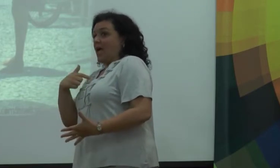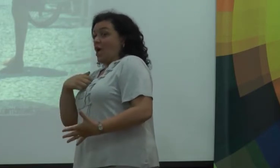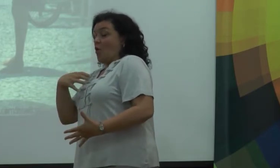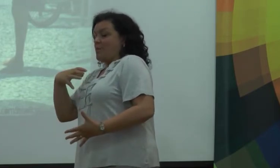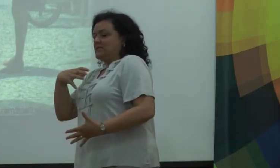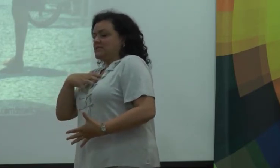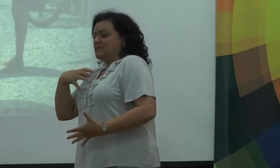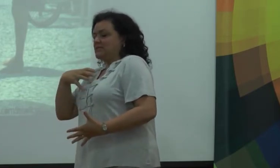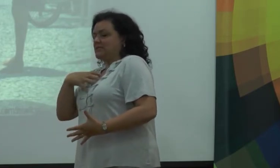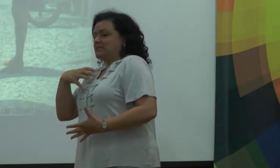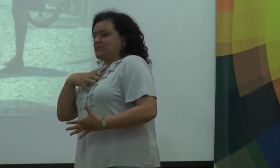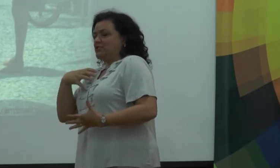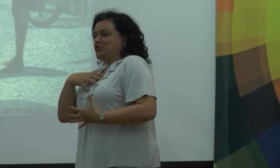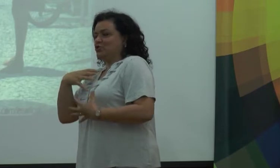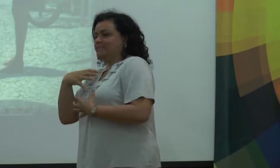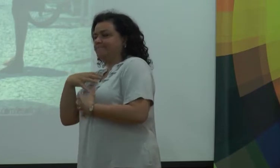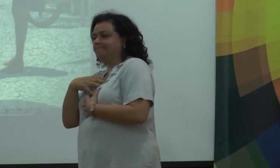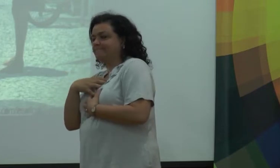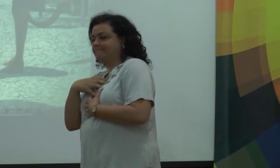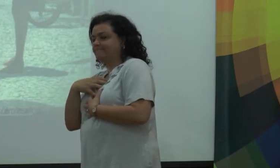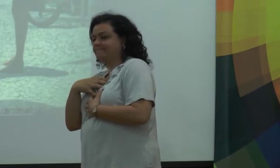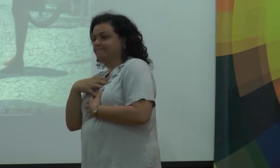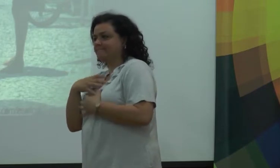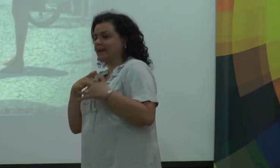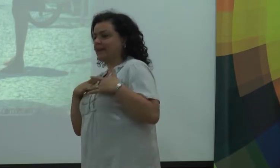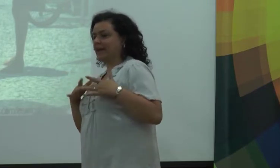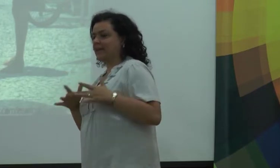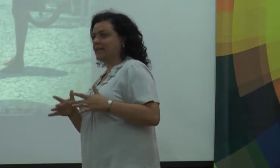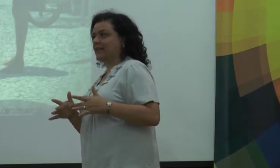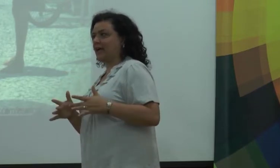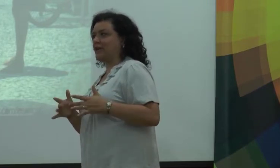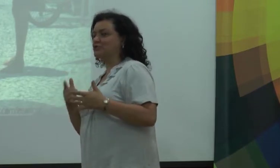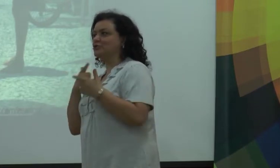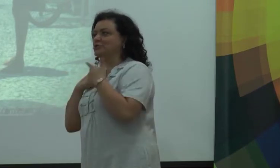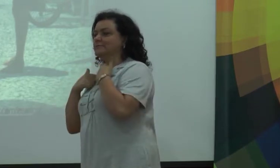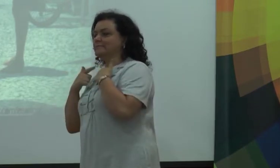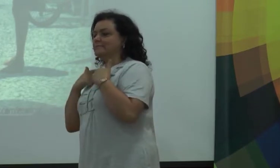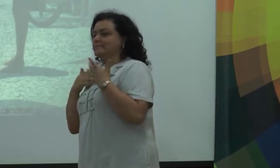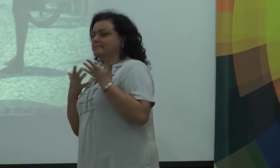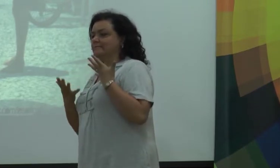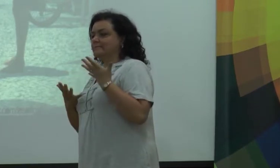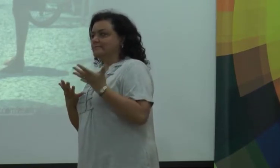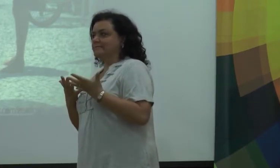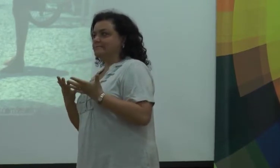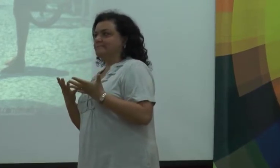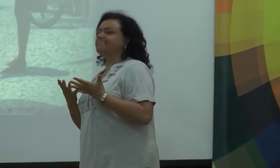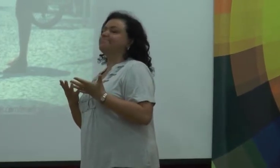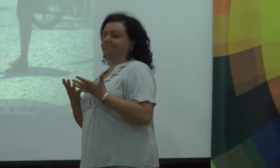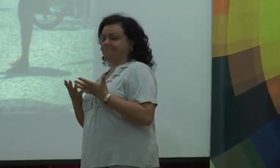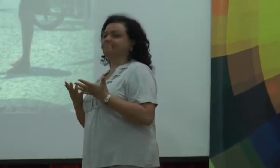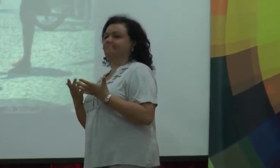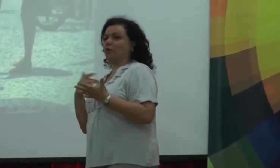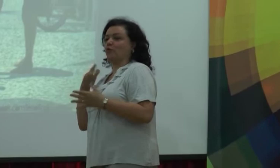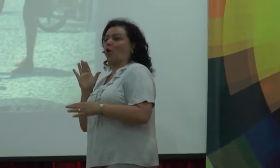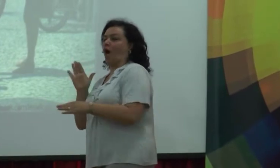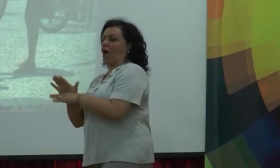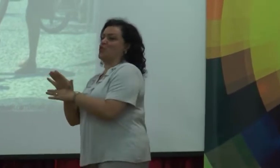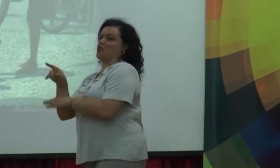quente. E eu sinto o quê? Uma necessidade de ajudar aquela